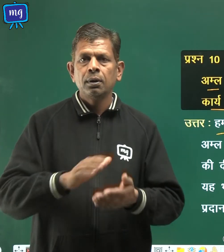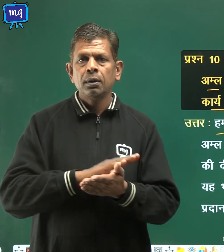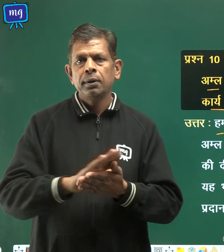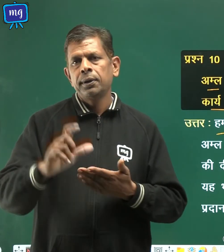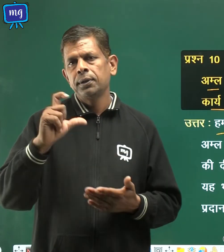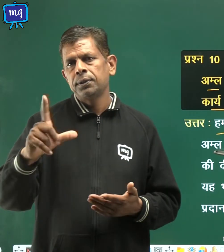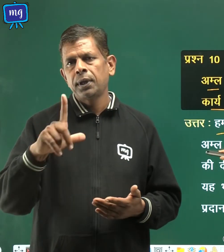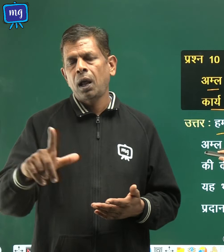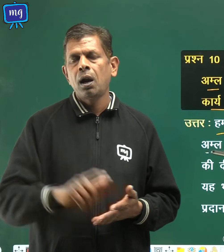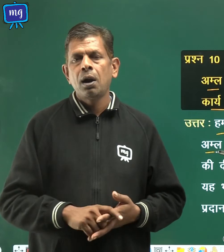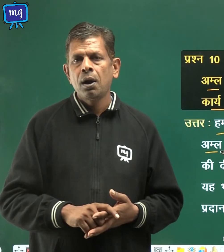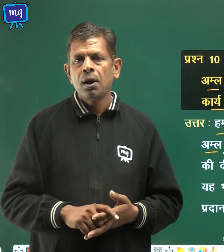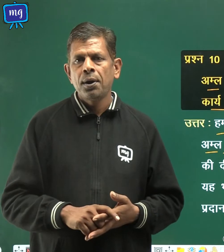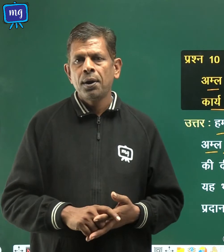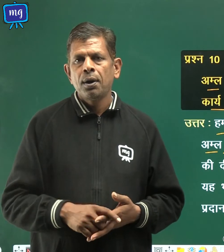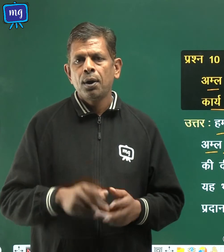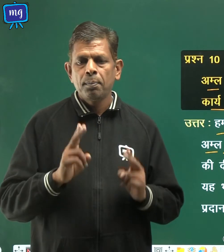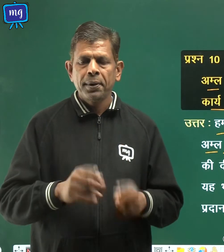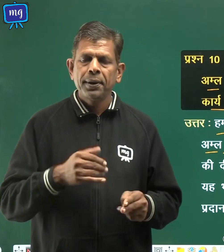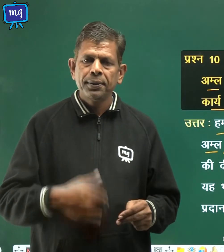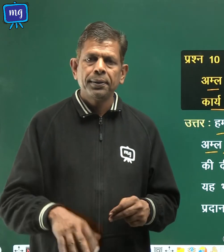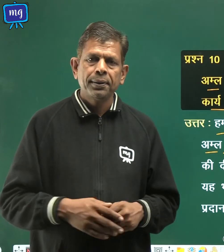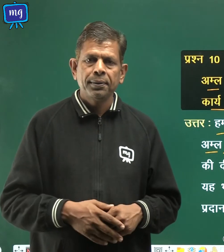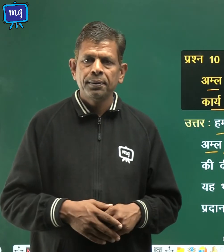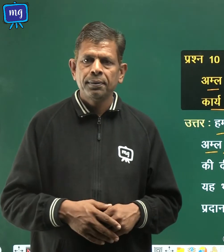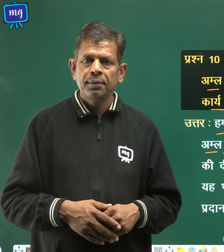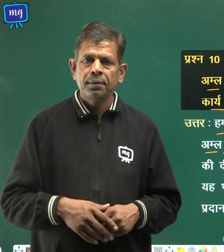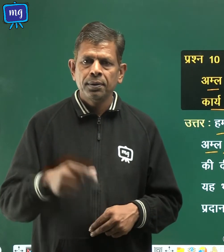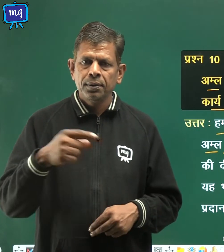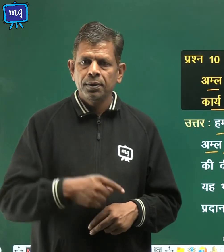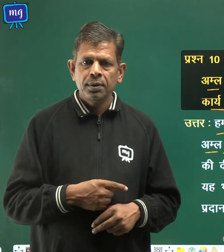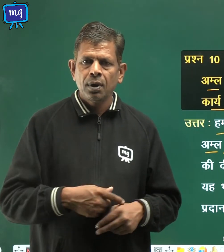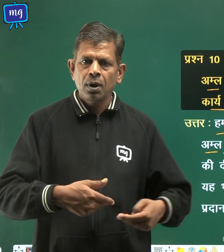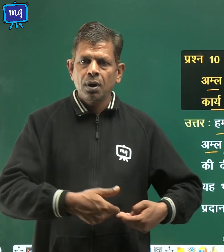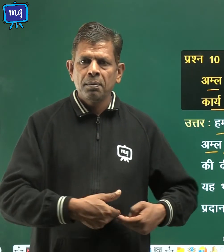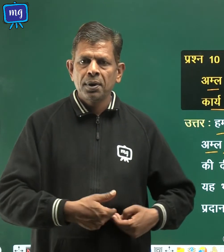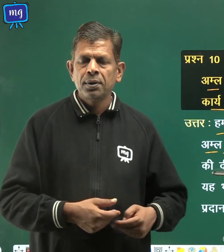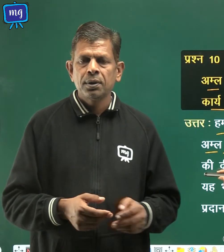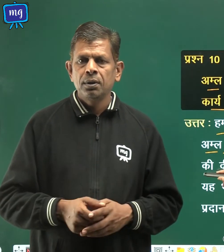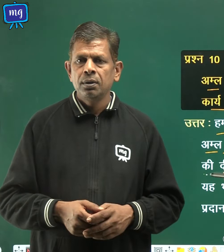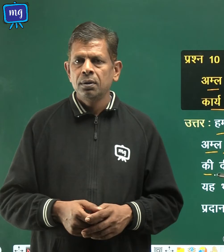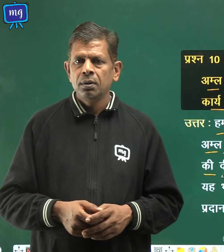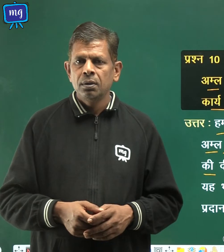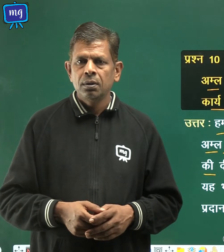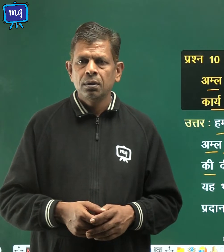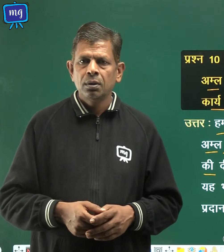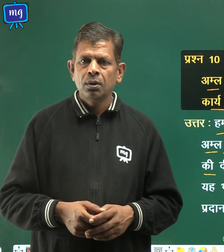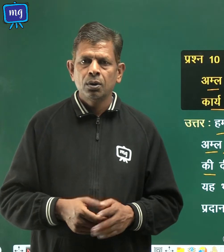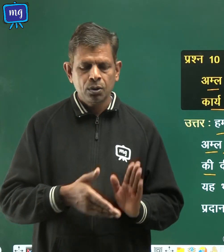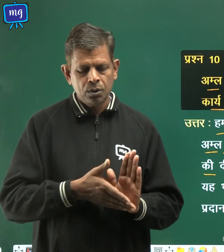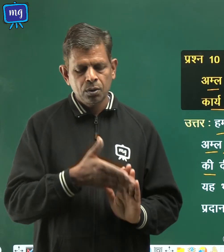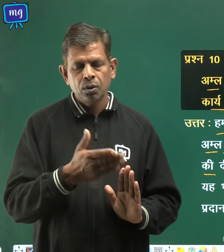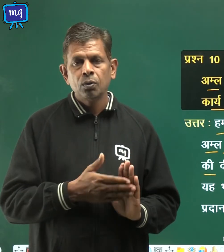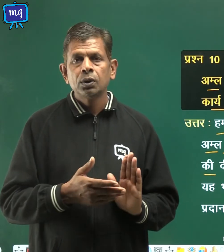हाइड्रोक्लोरिक अम्ल पाया जाता है। यह आमाशय की दीवारों